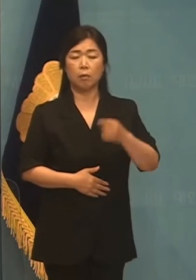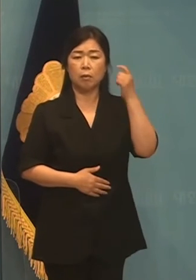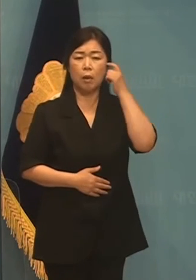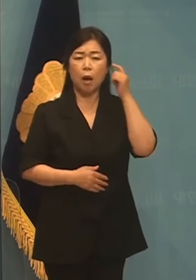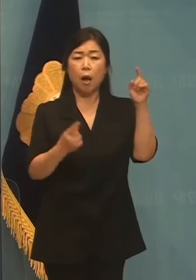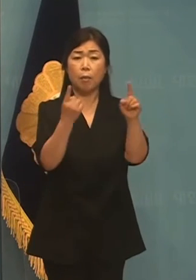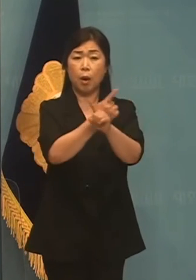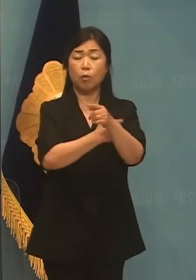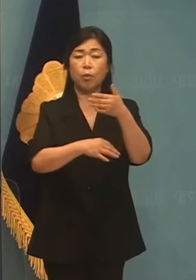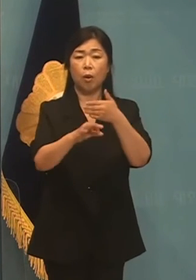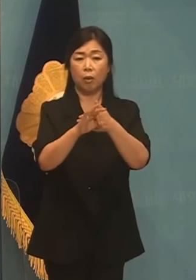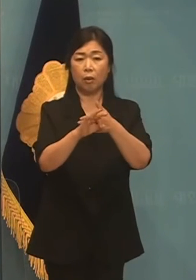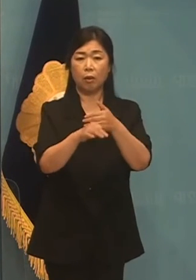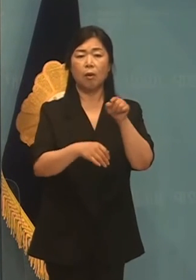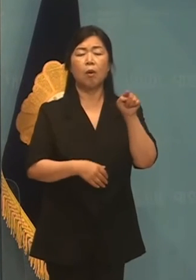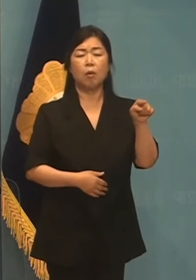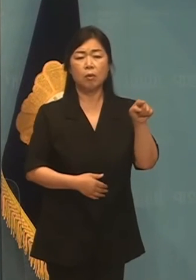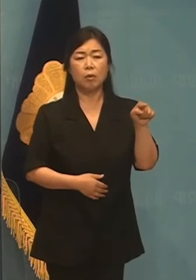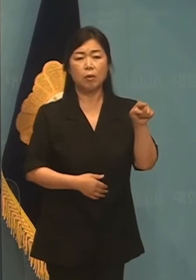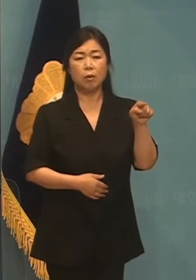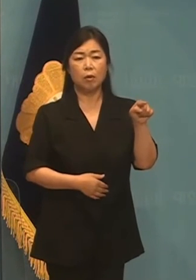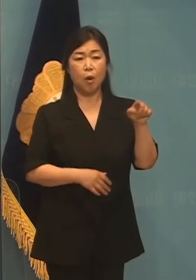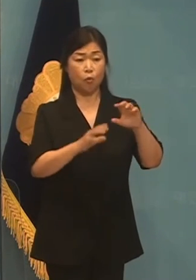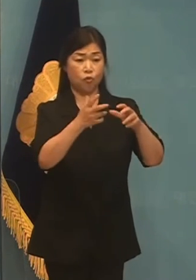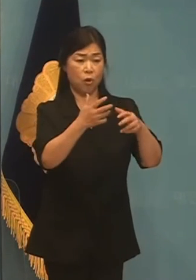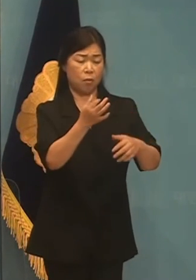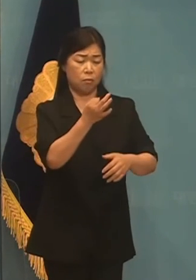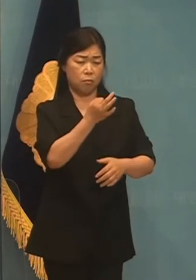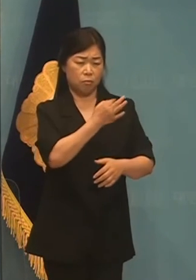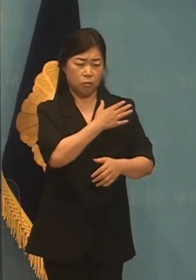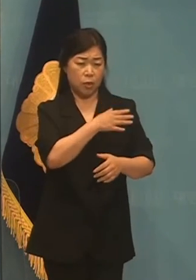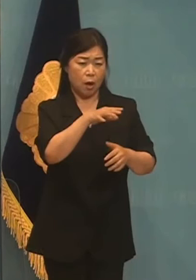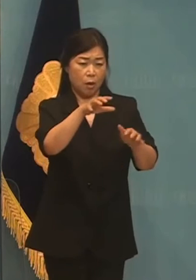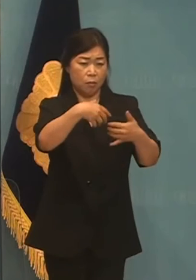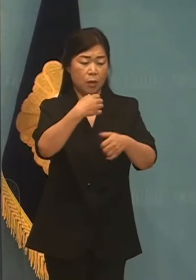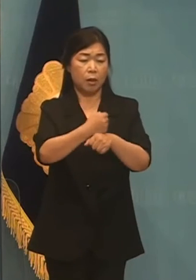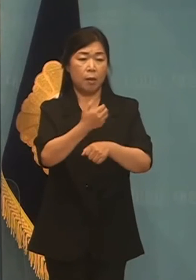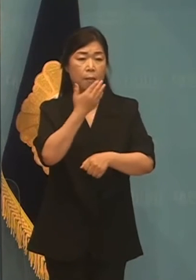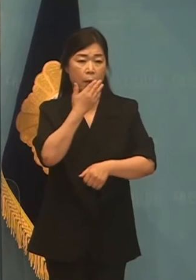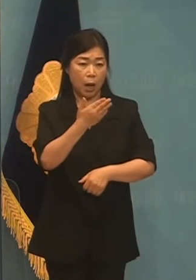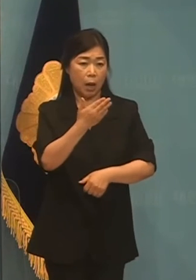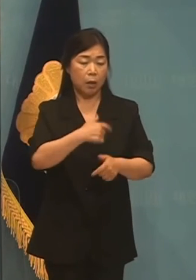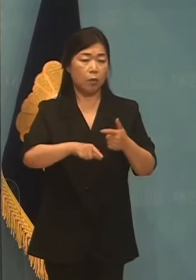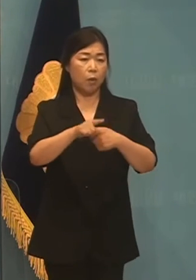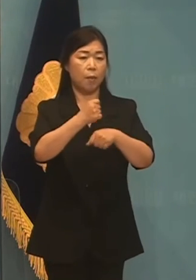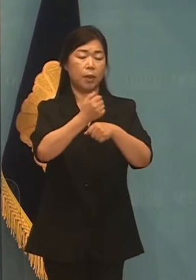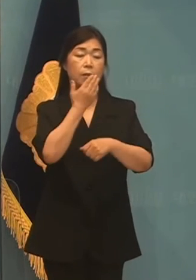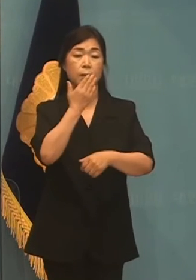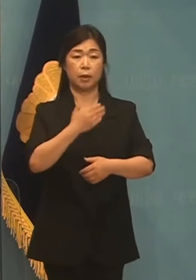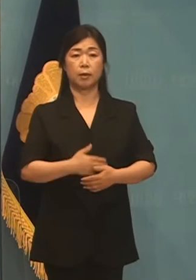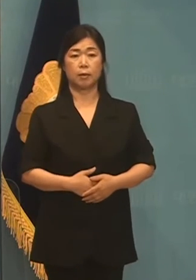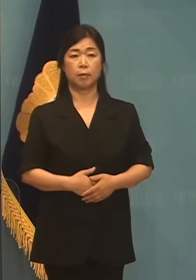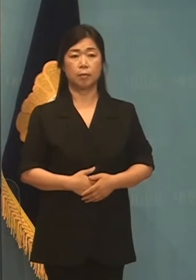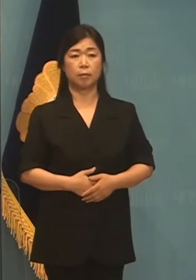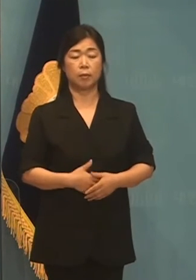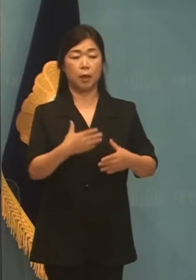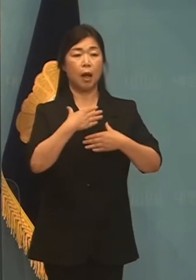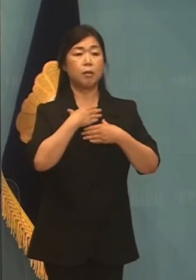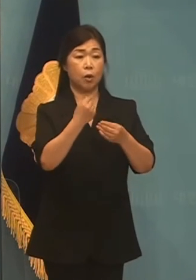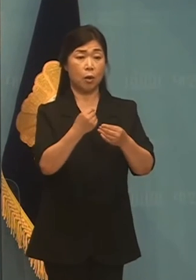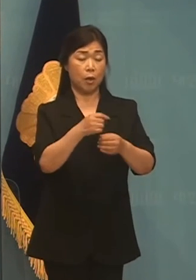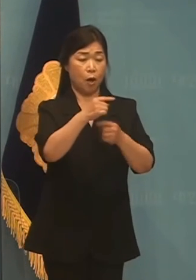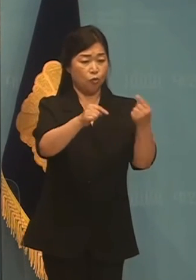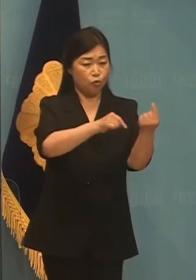생각을 바꾸면 여기서 국가의 부가가치는 또 정대될 수 있습니다.